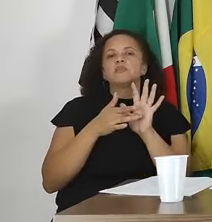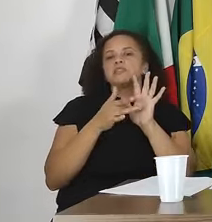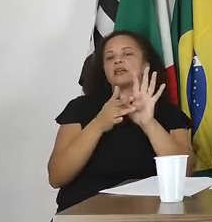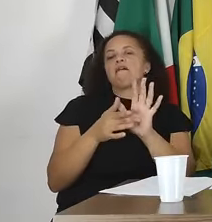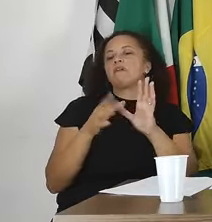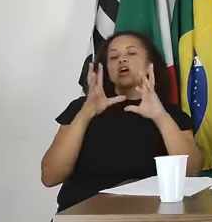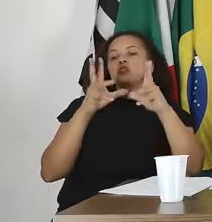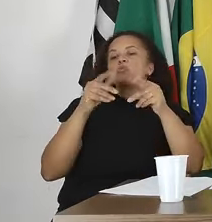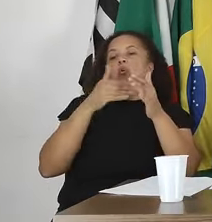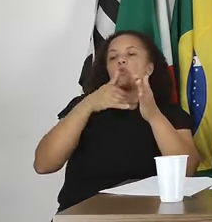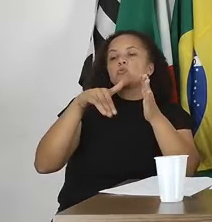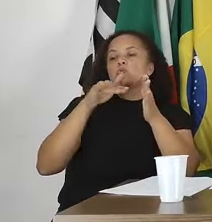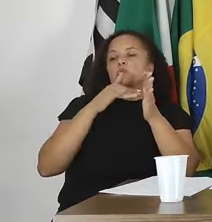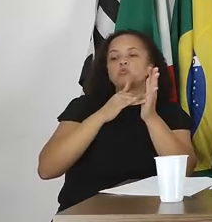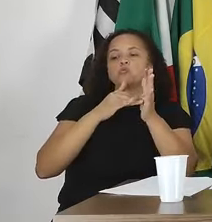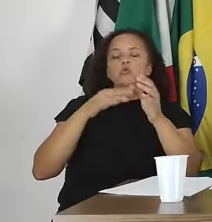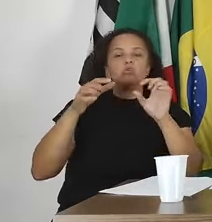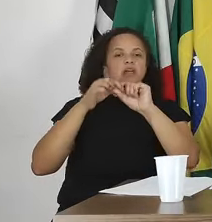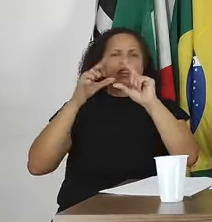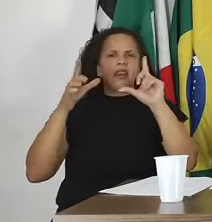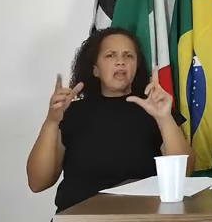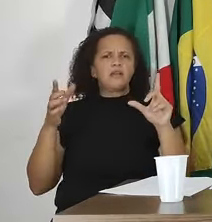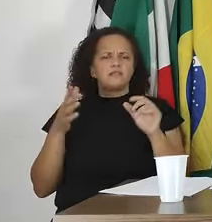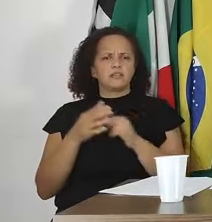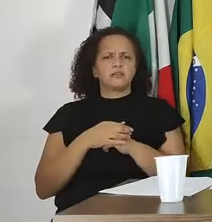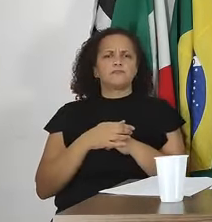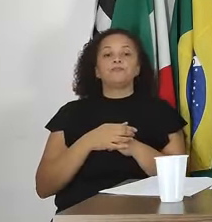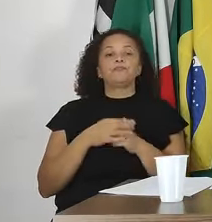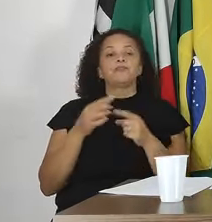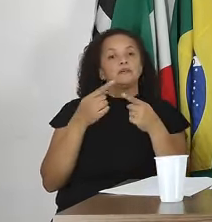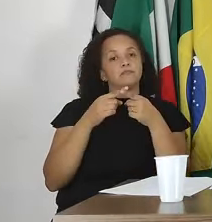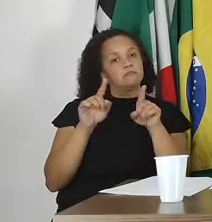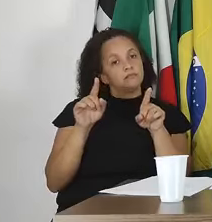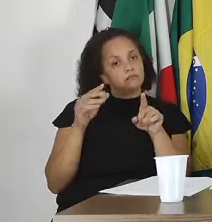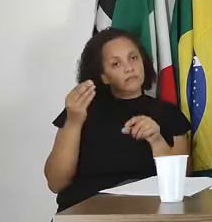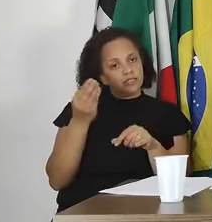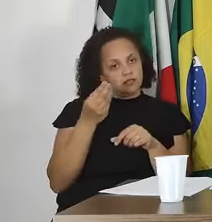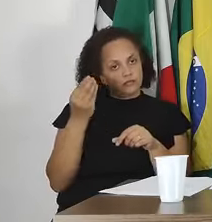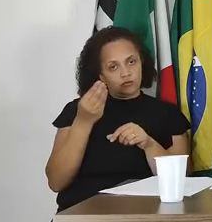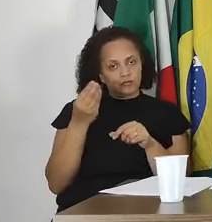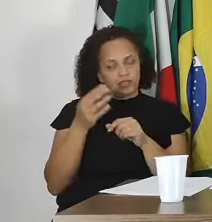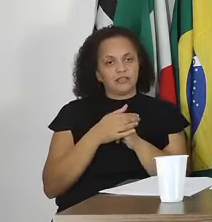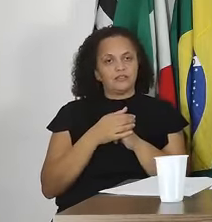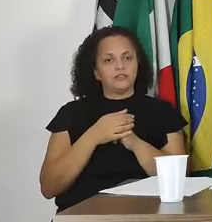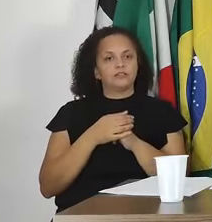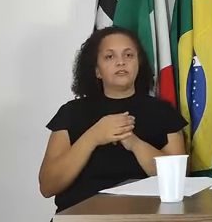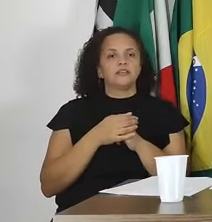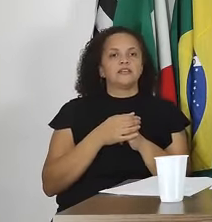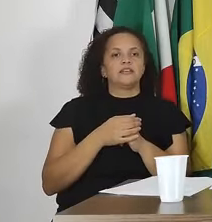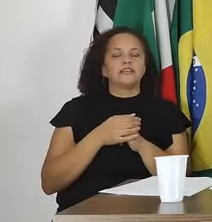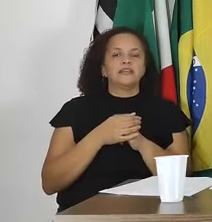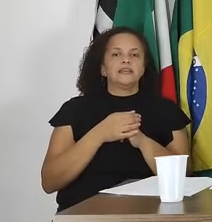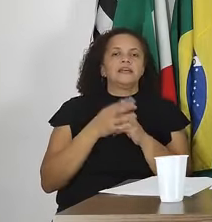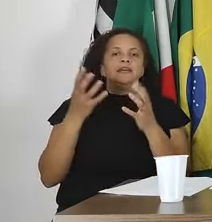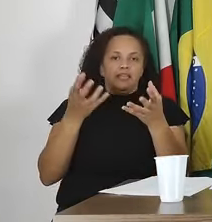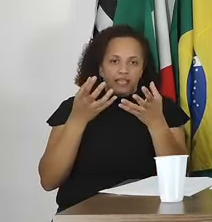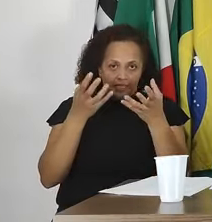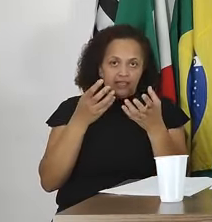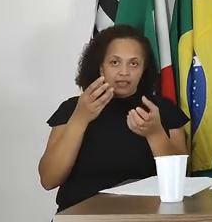versículo 10, né? Todos aqueles pecados, quando era conveniente para eles, eram lícitos. Quando não era,